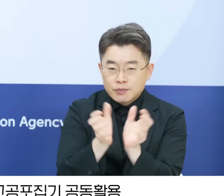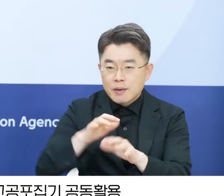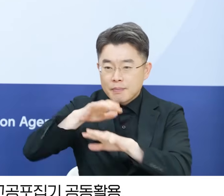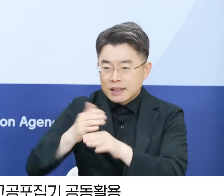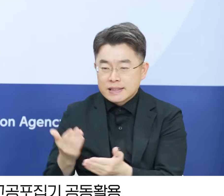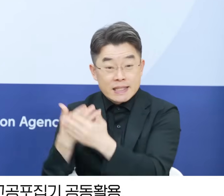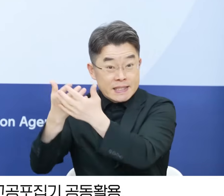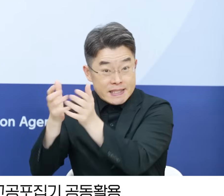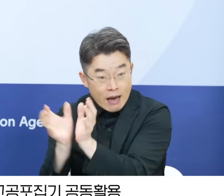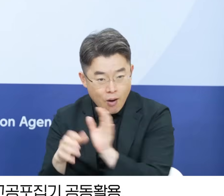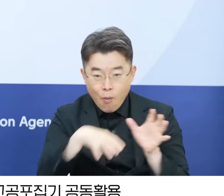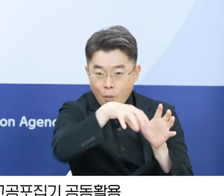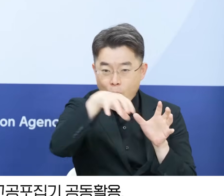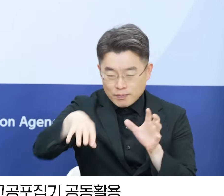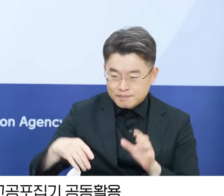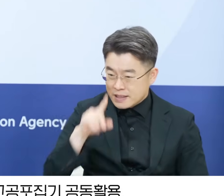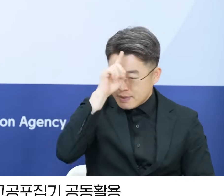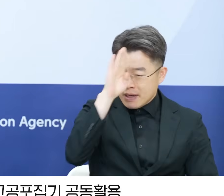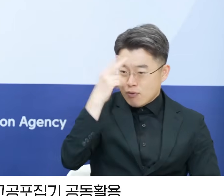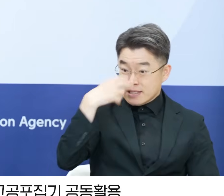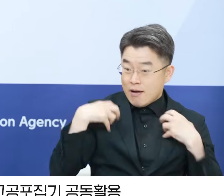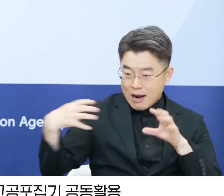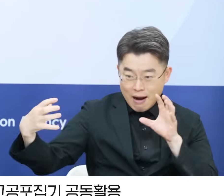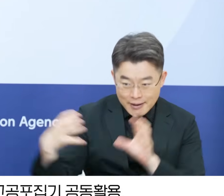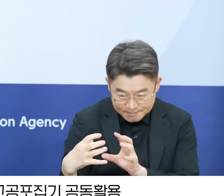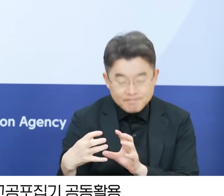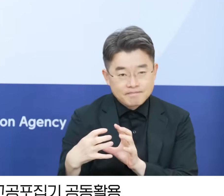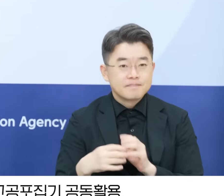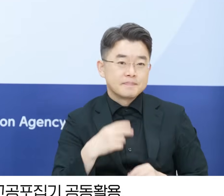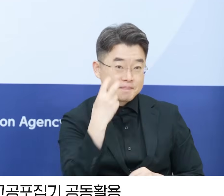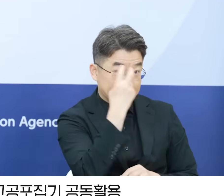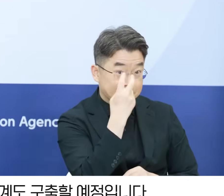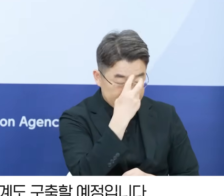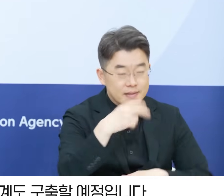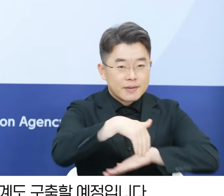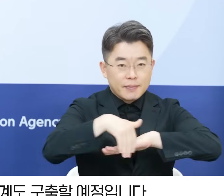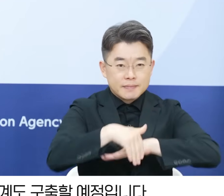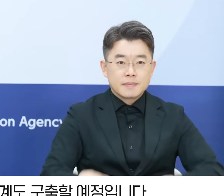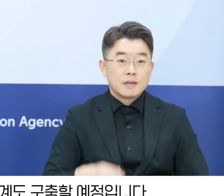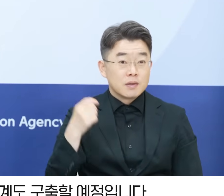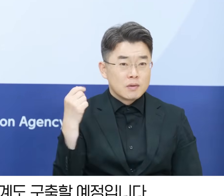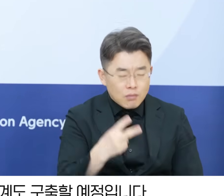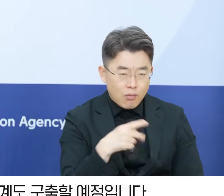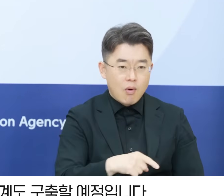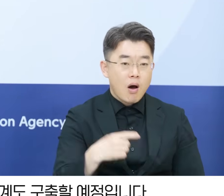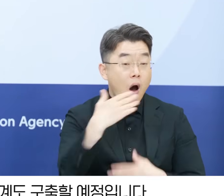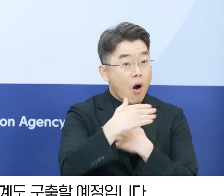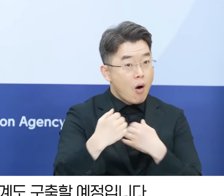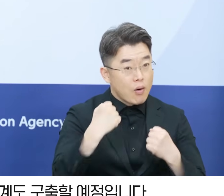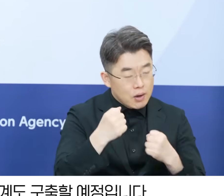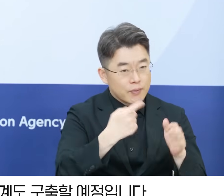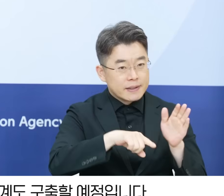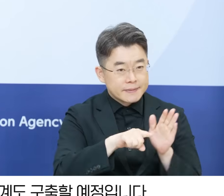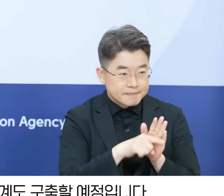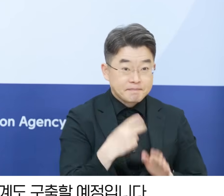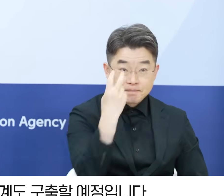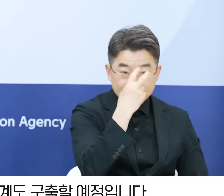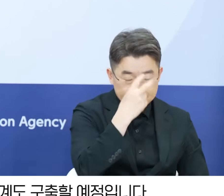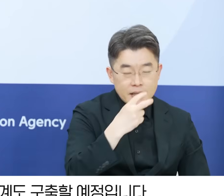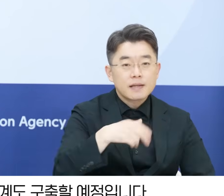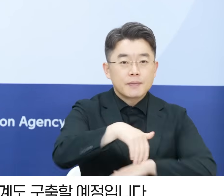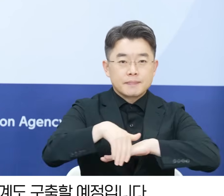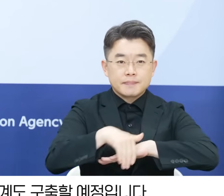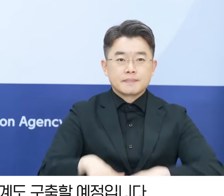등 관계부처와 협력하여 고공포집기 공동활용, 또 원헬스 기반의 공동감시체계도